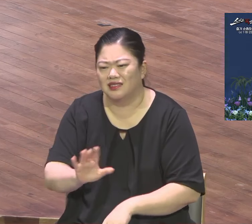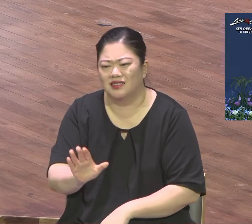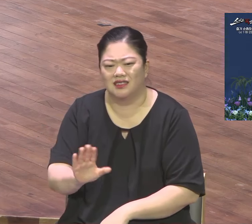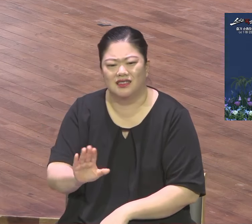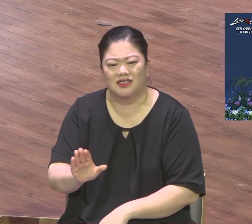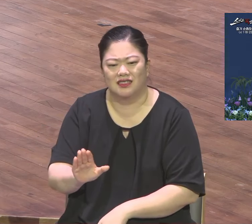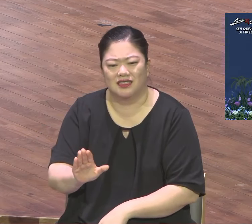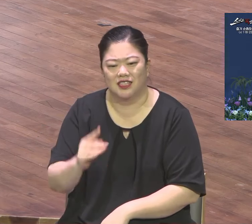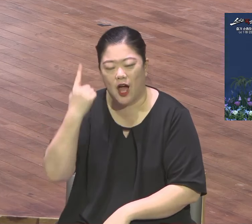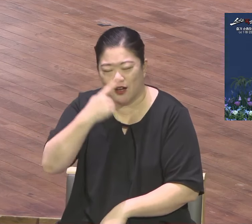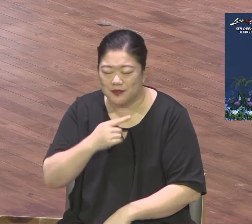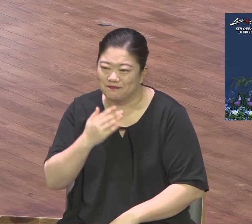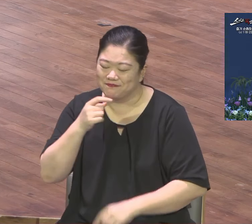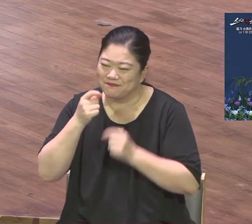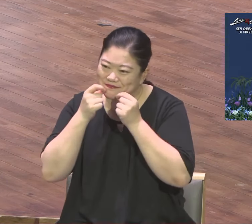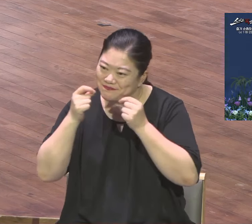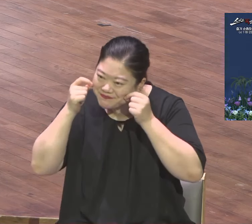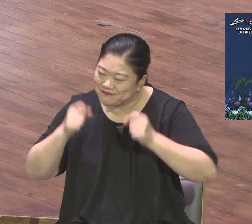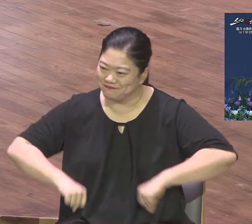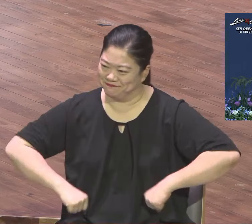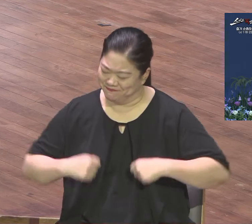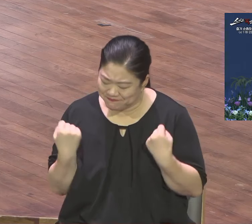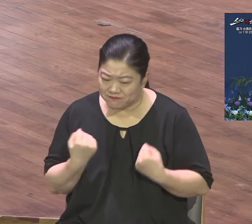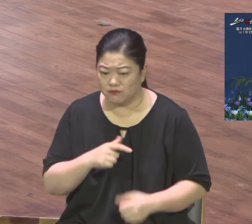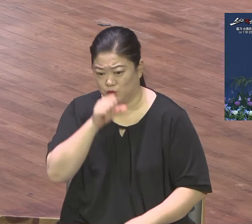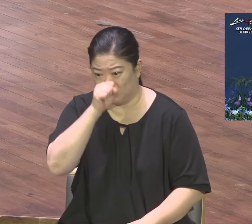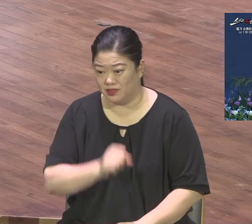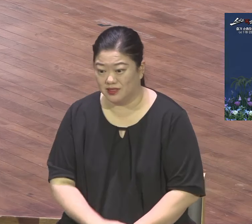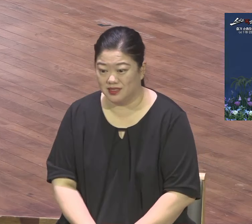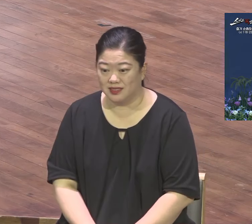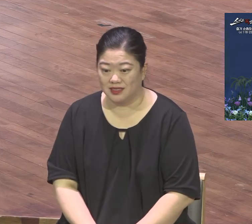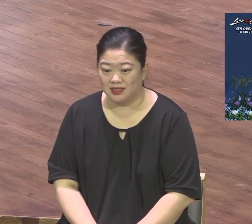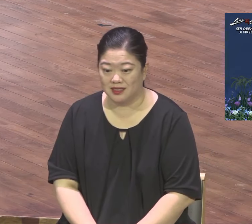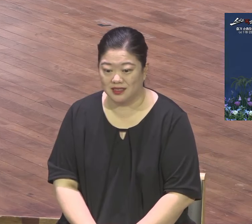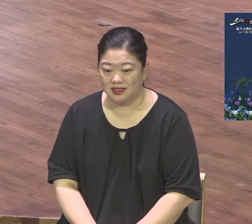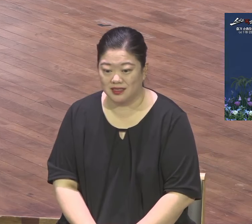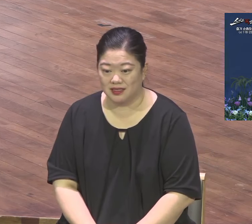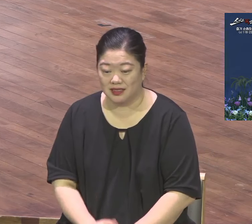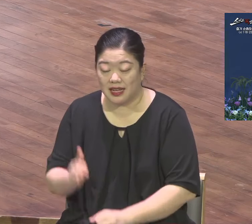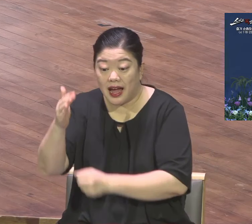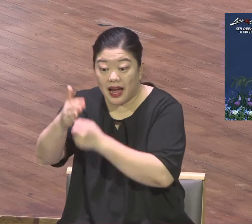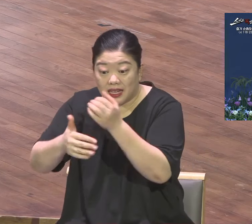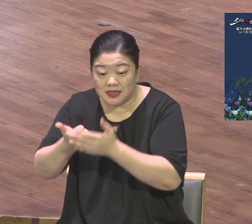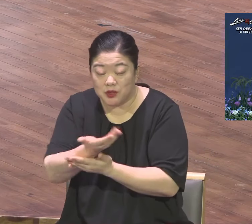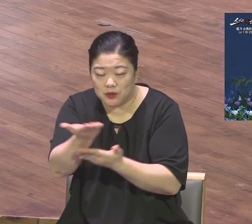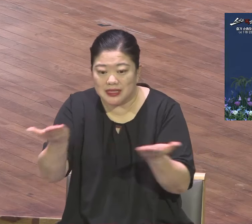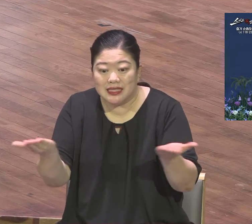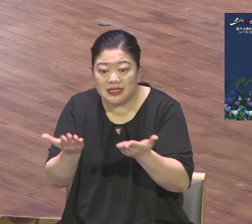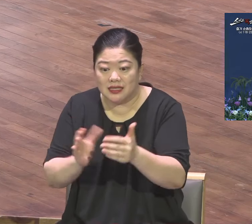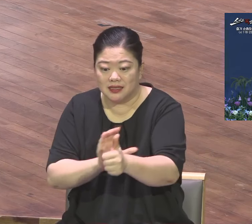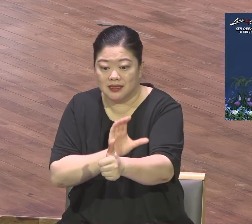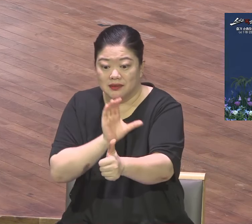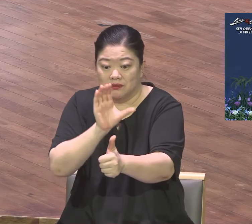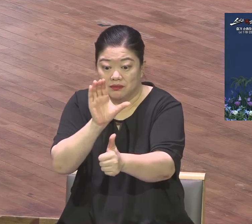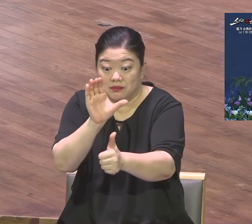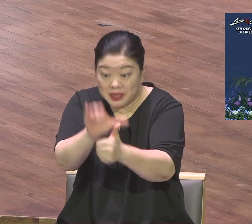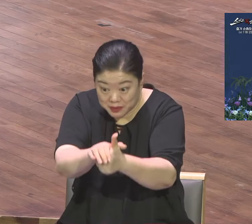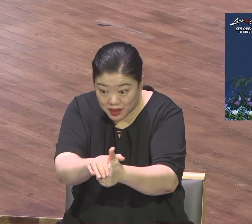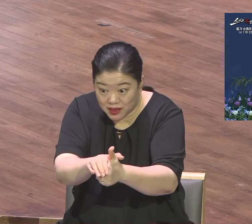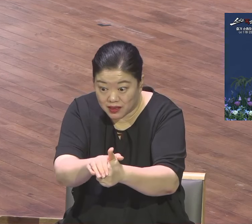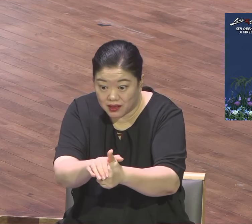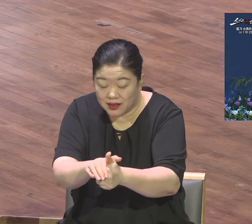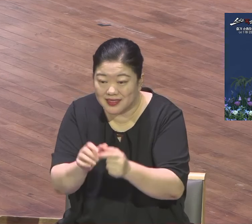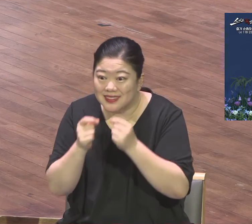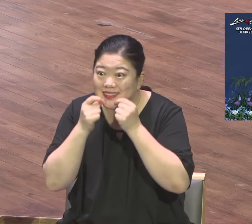이사야서 말씀을 통해서 하나님이 원하시고 기뻐하시는 삶을 살면서 영육간의